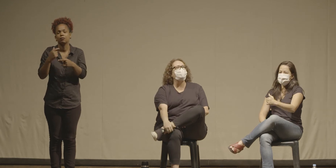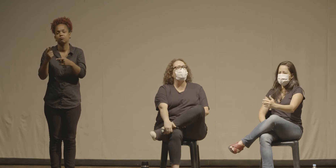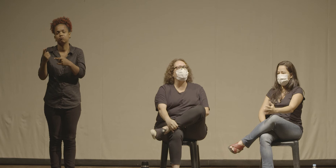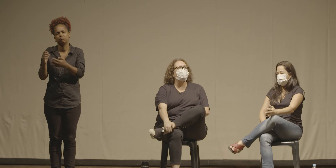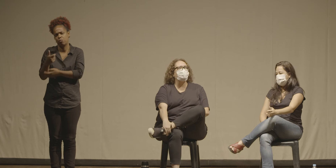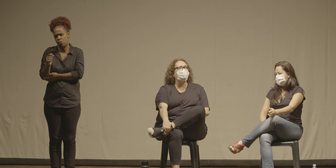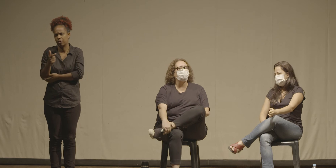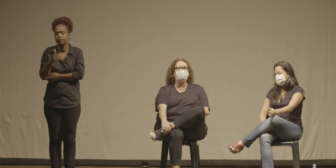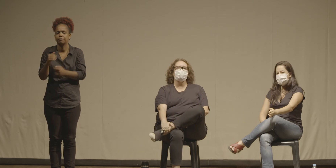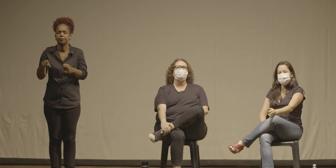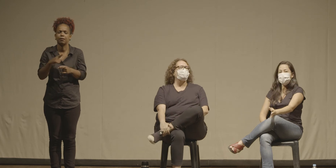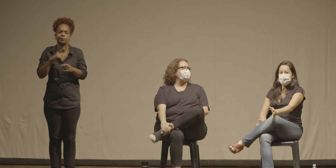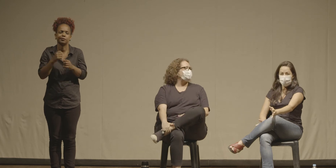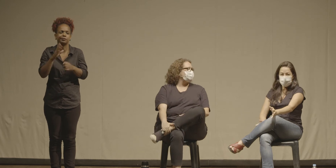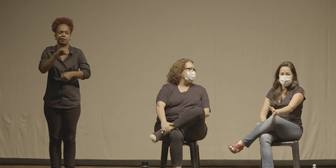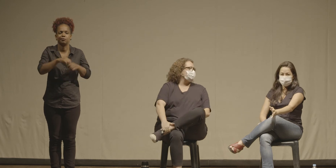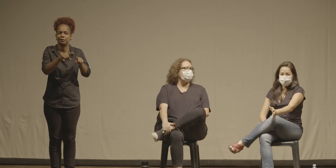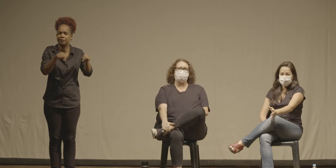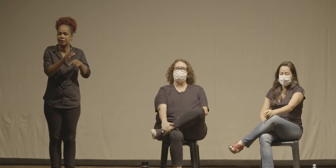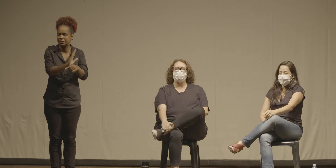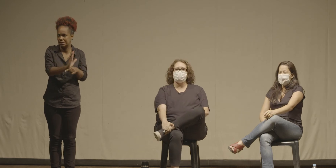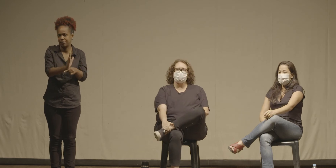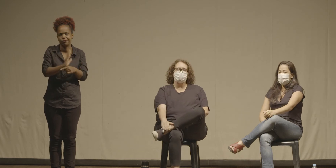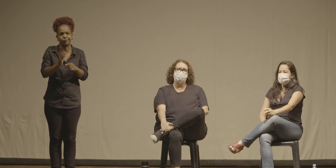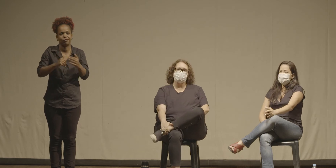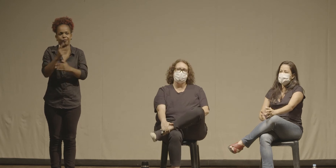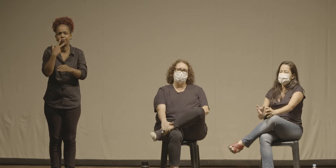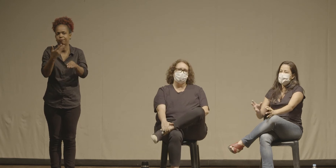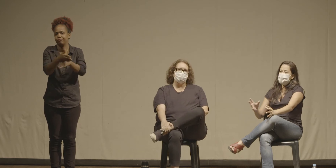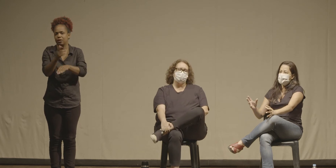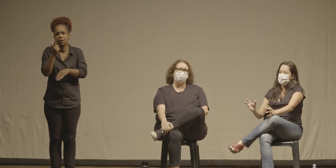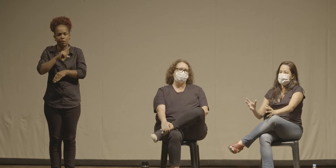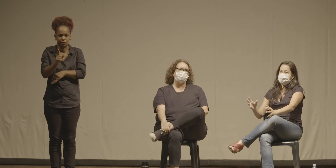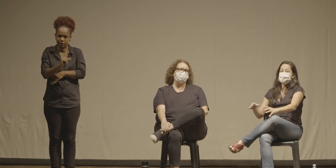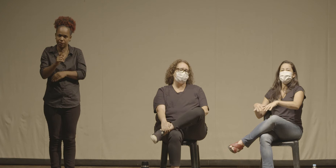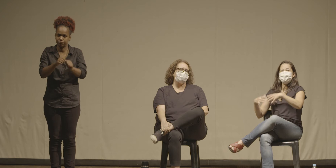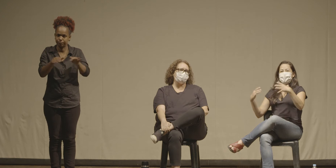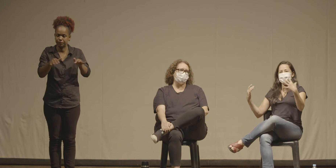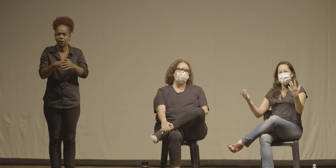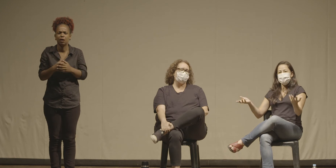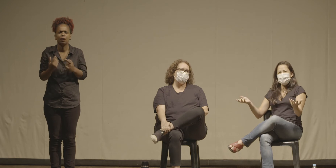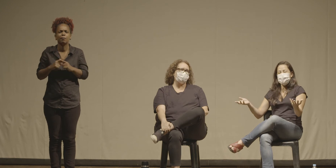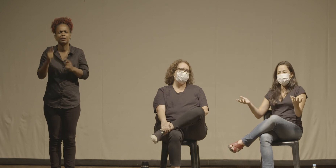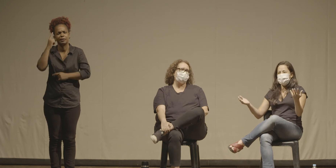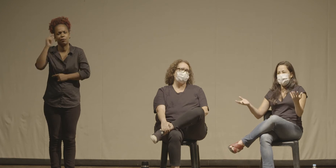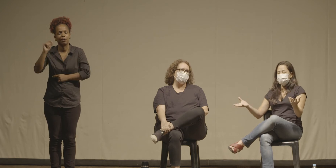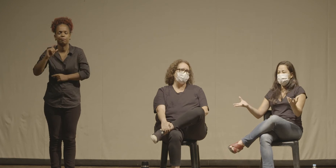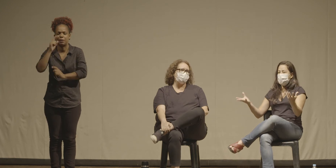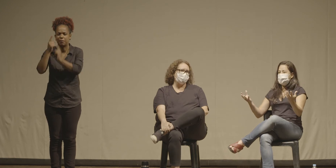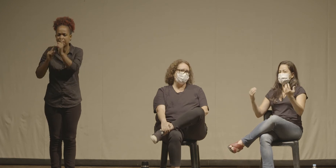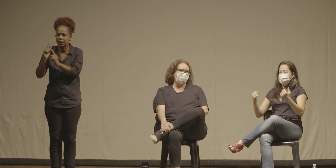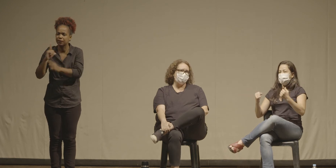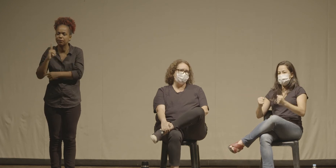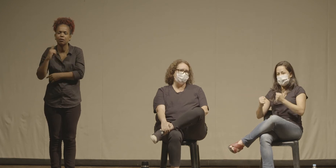gente sabe que distribuir numa sala de cinema não é para qualquer um. Então, a nossa ideia era, e aí vem mais uma vez a criatividade,